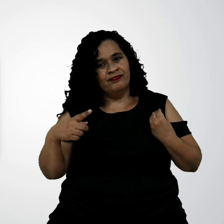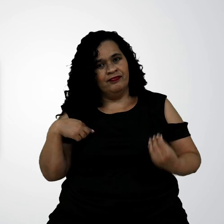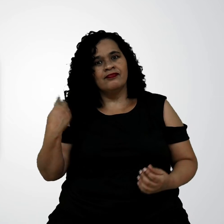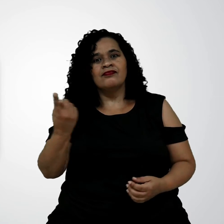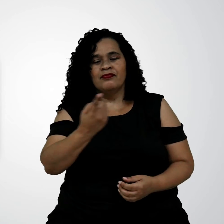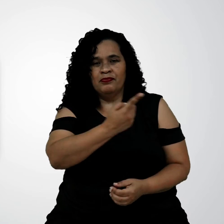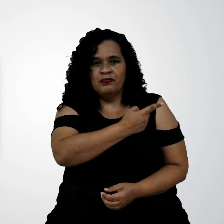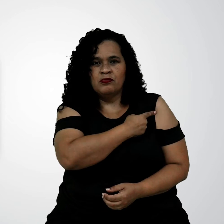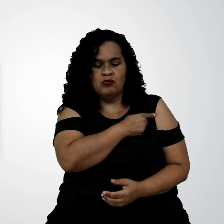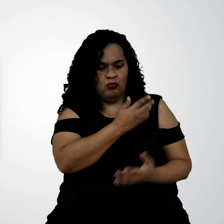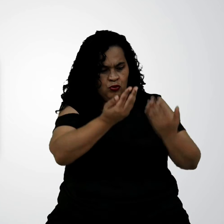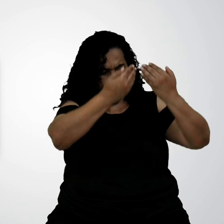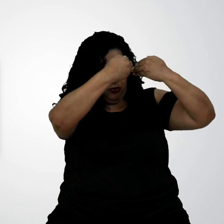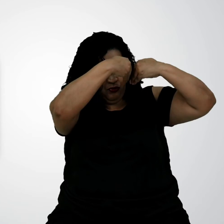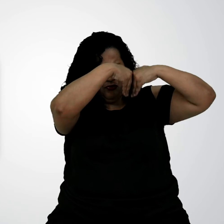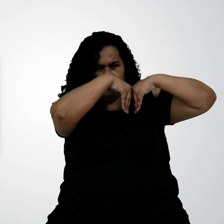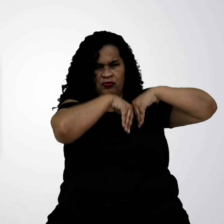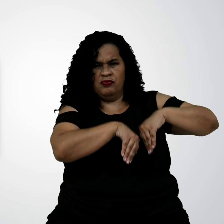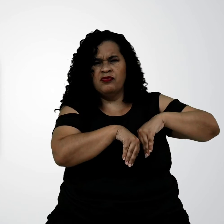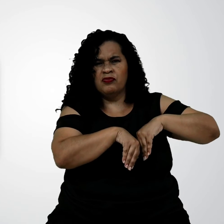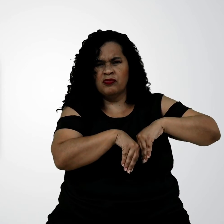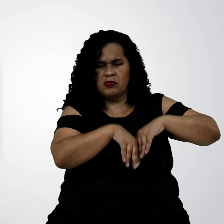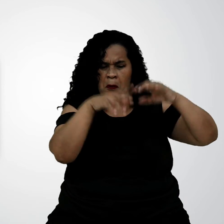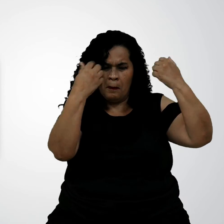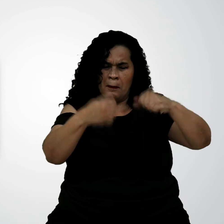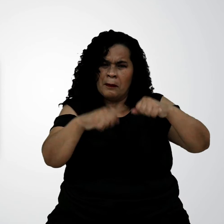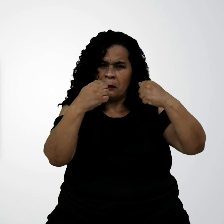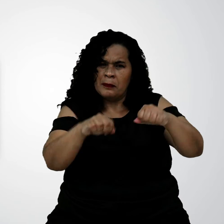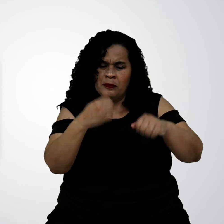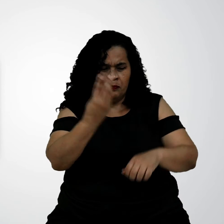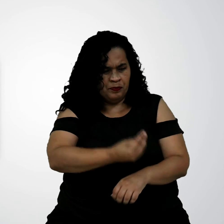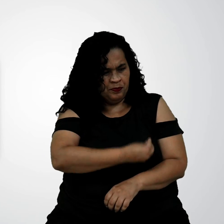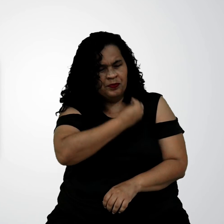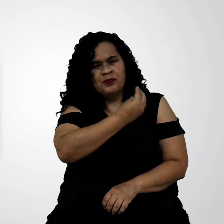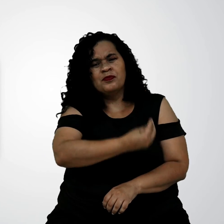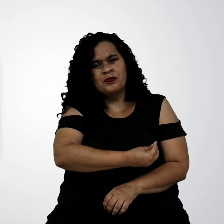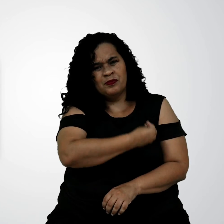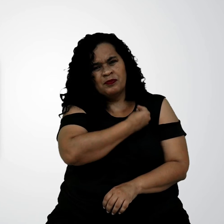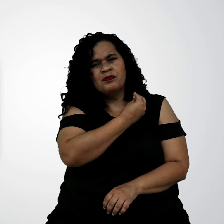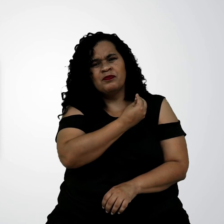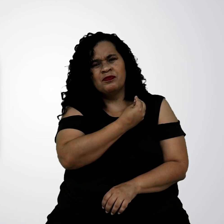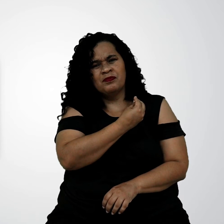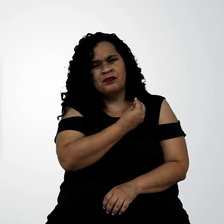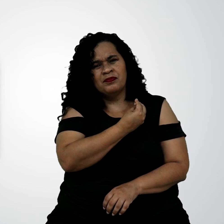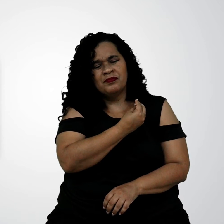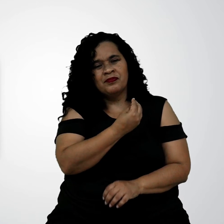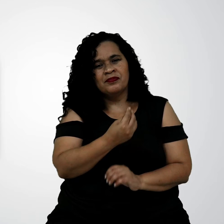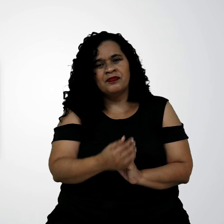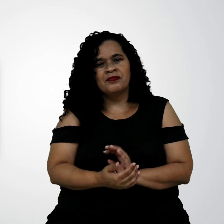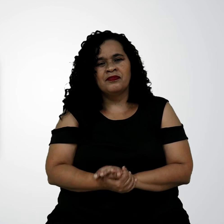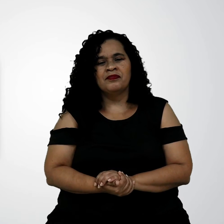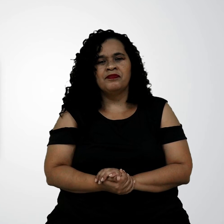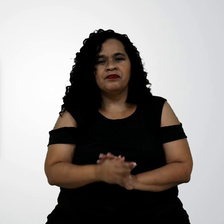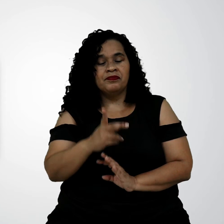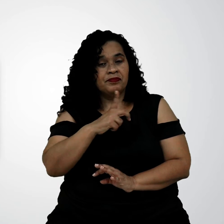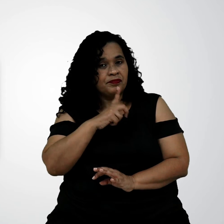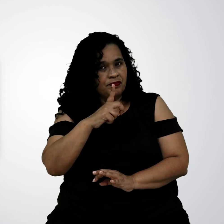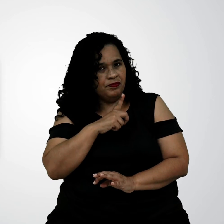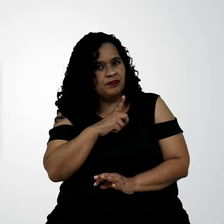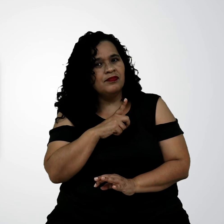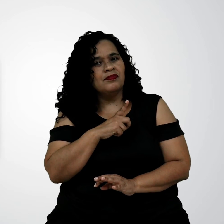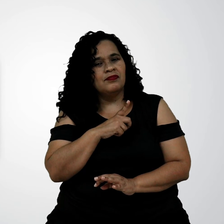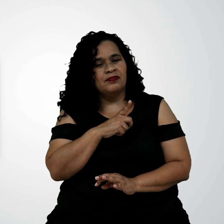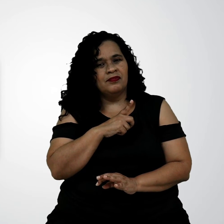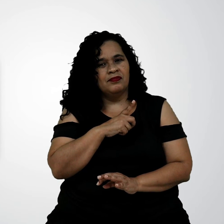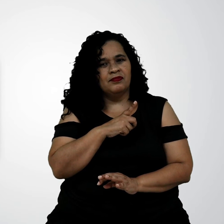de nós é que precisa ser vivida, uma vida com propósito. Quando nós temos um propósito, nós